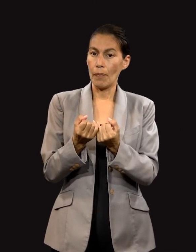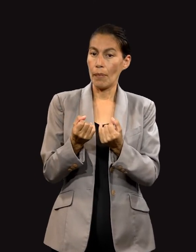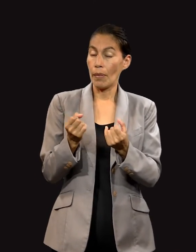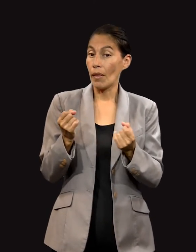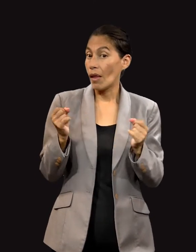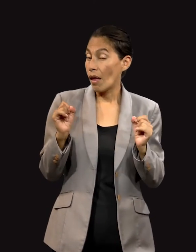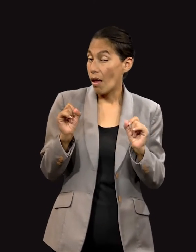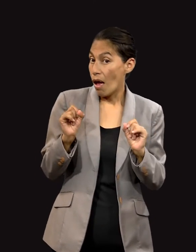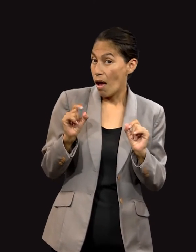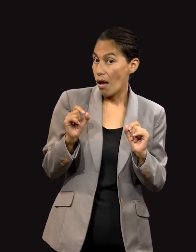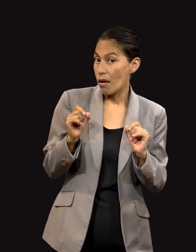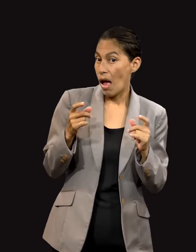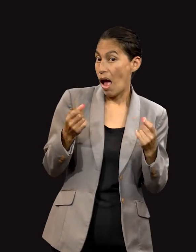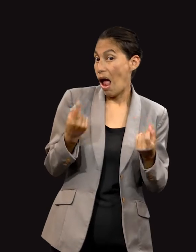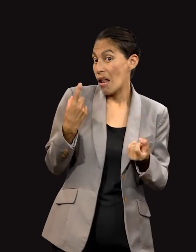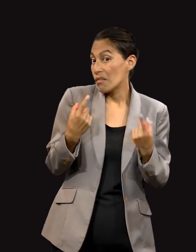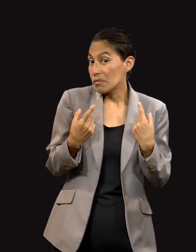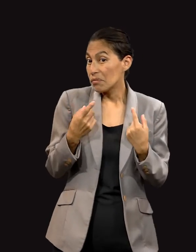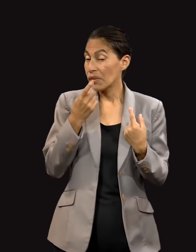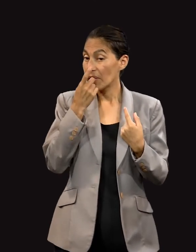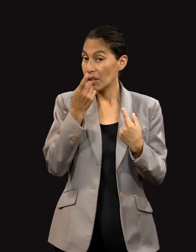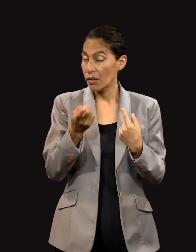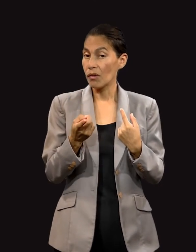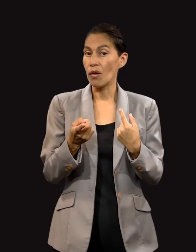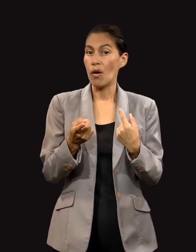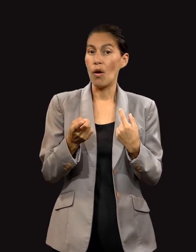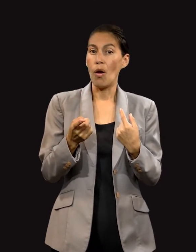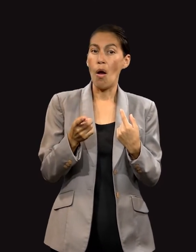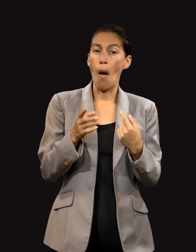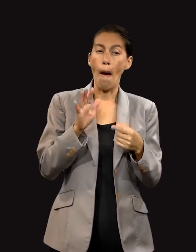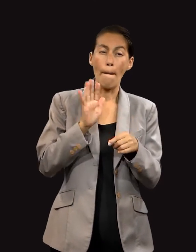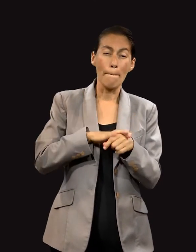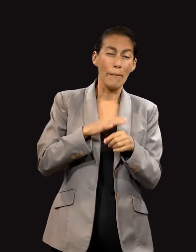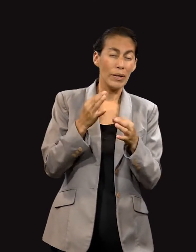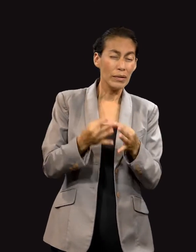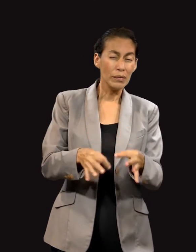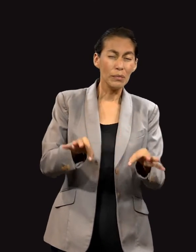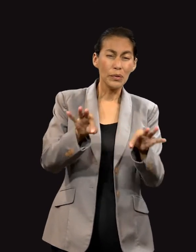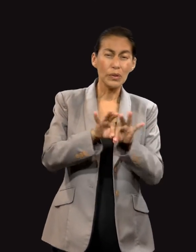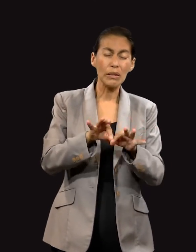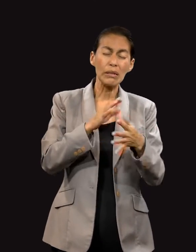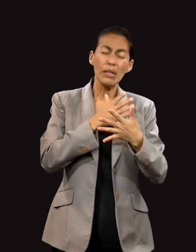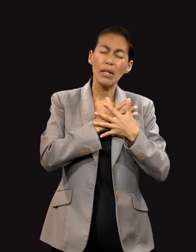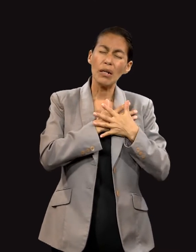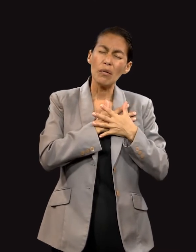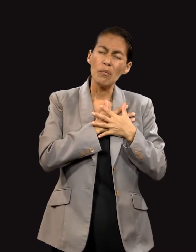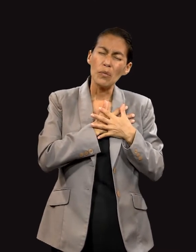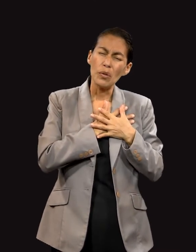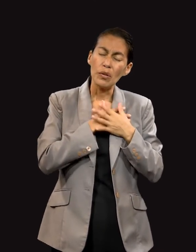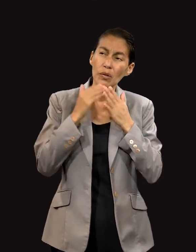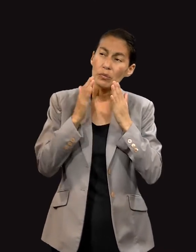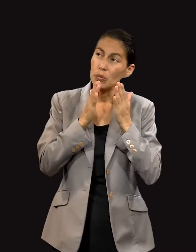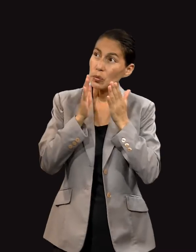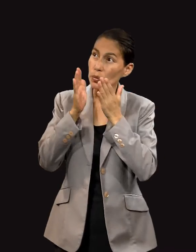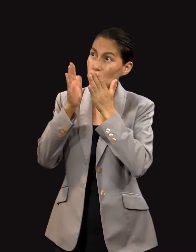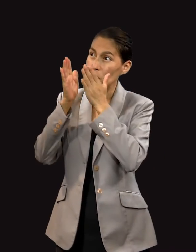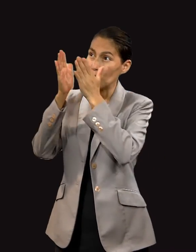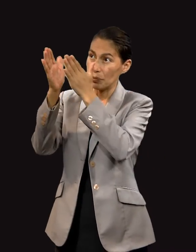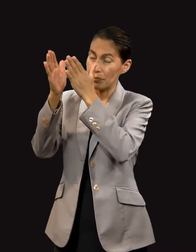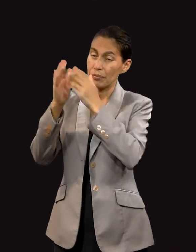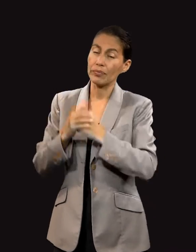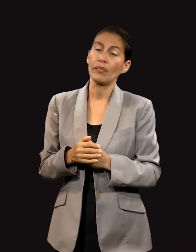que realmente el motor de todo es el amor que nos conduce al cielo.